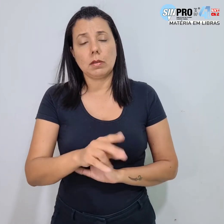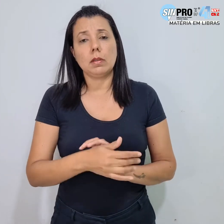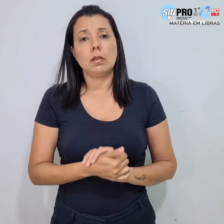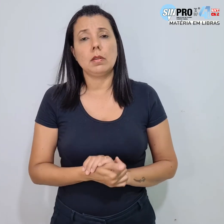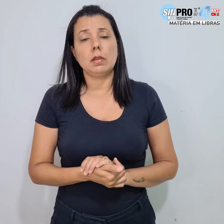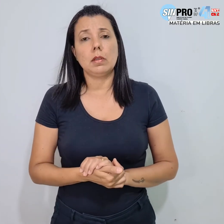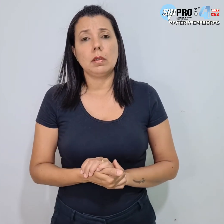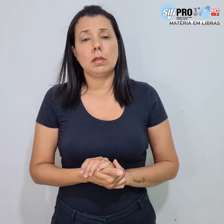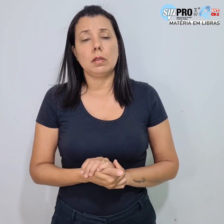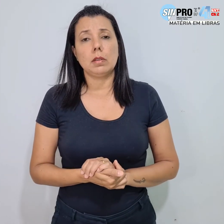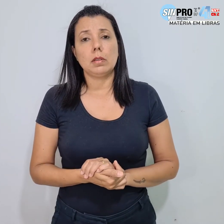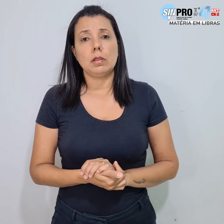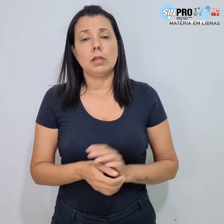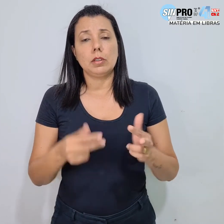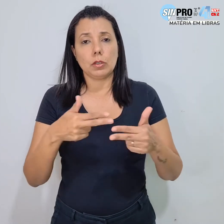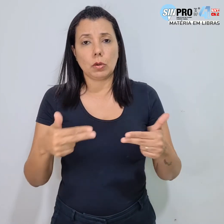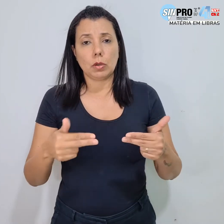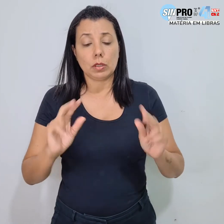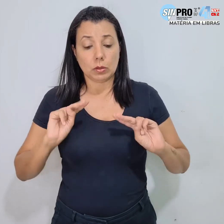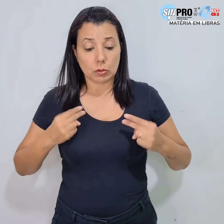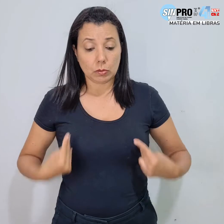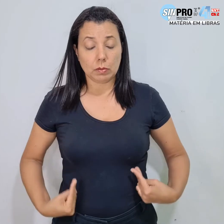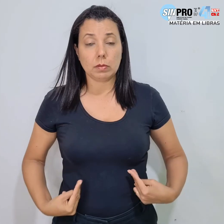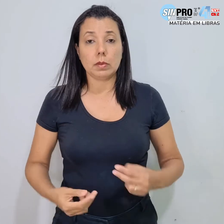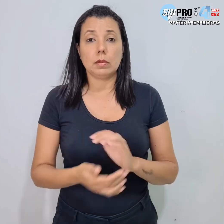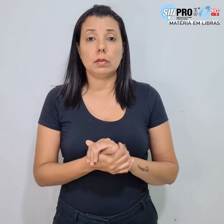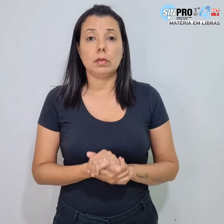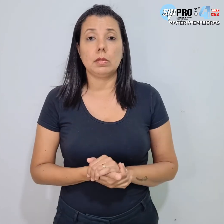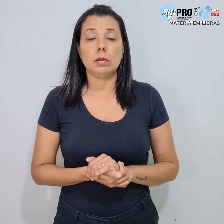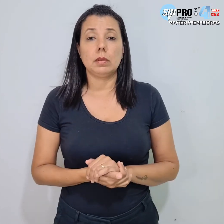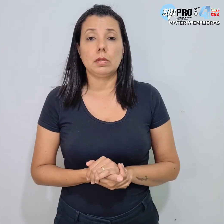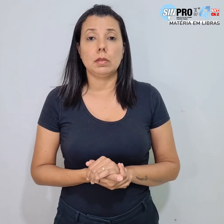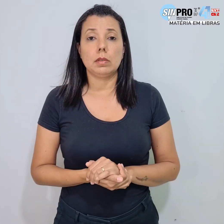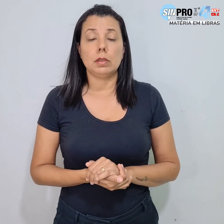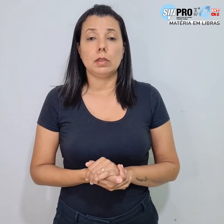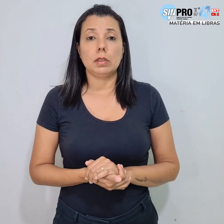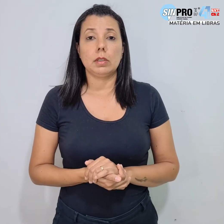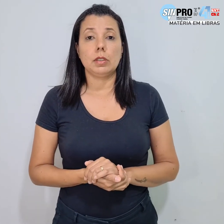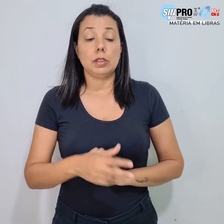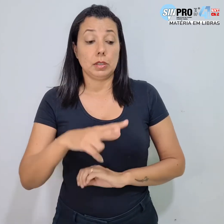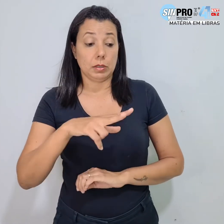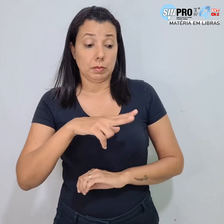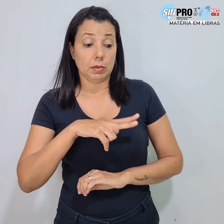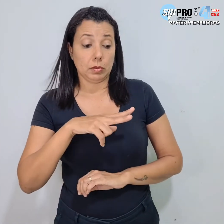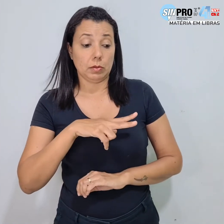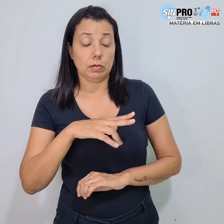utilização de recursos humanos de particulares